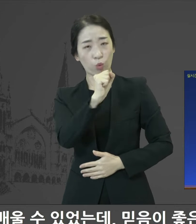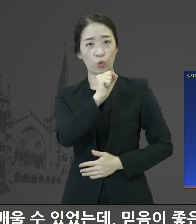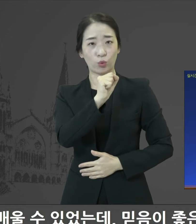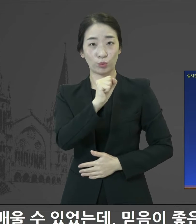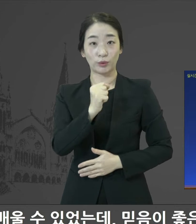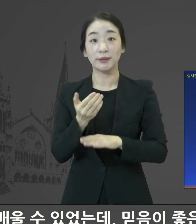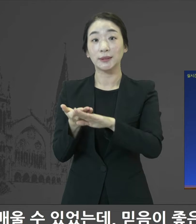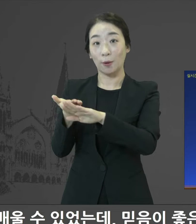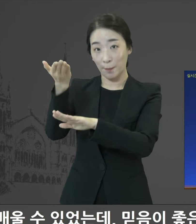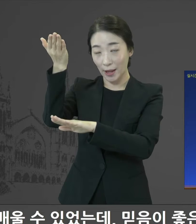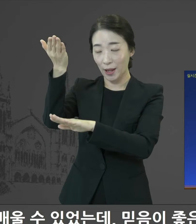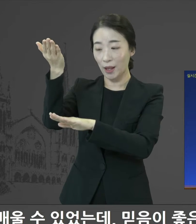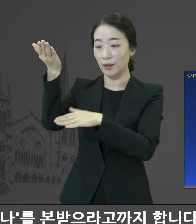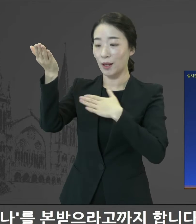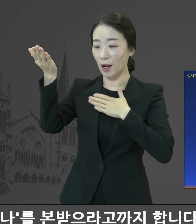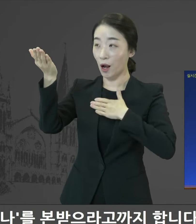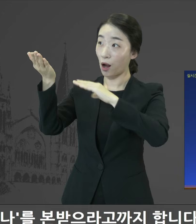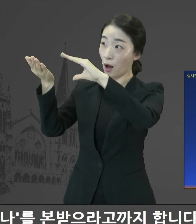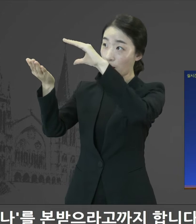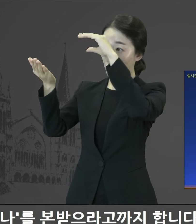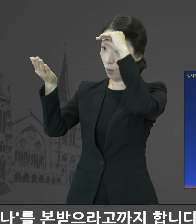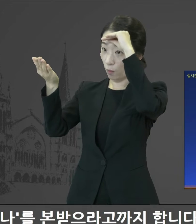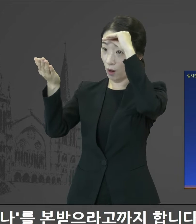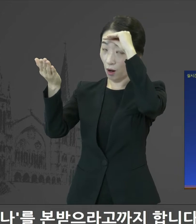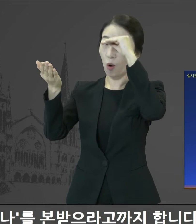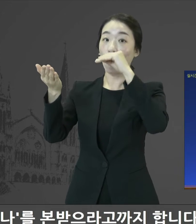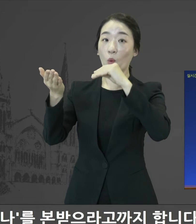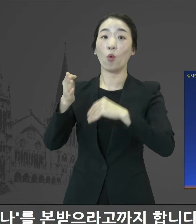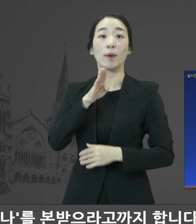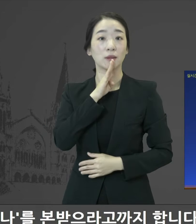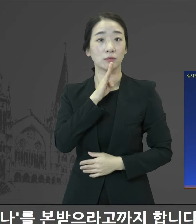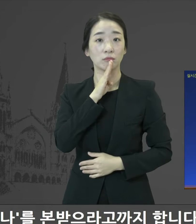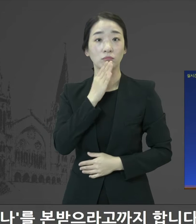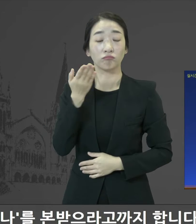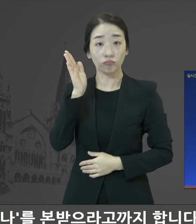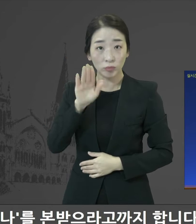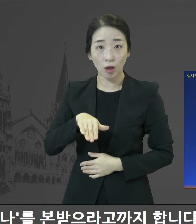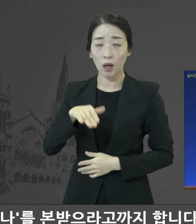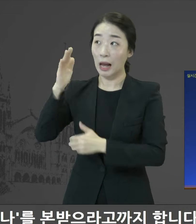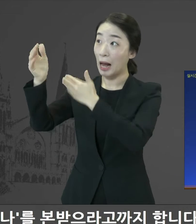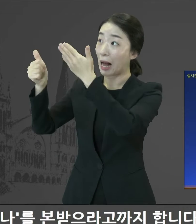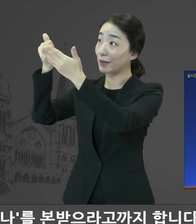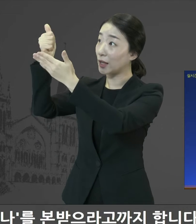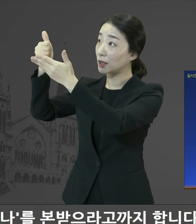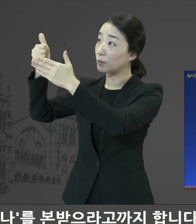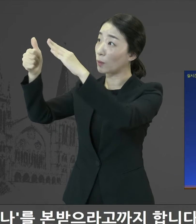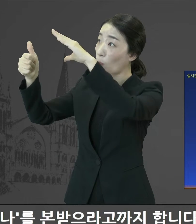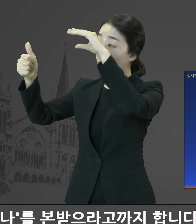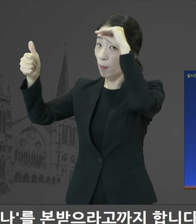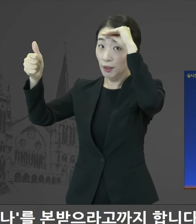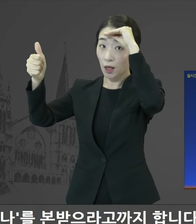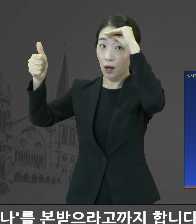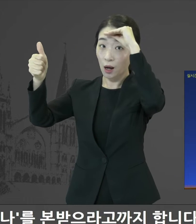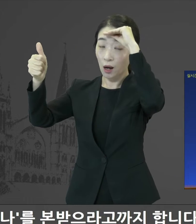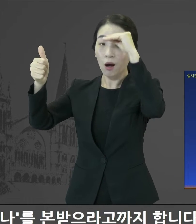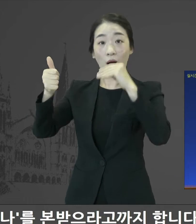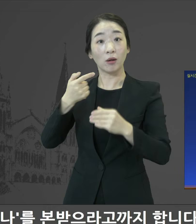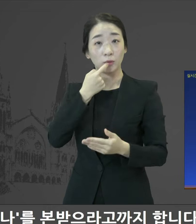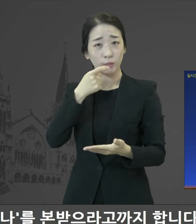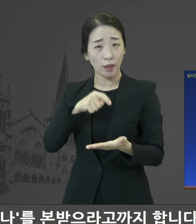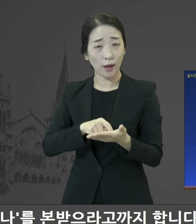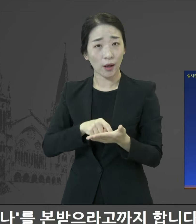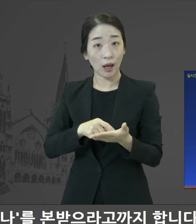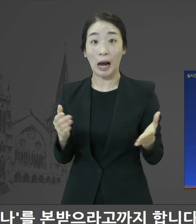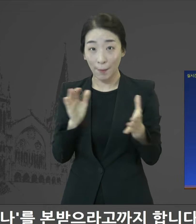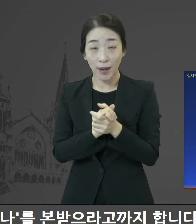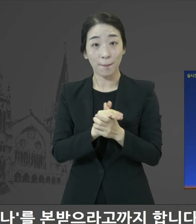우리에게 친숙한 용어인데, 하나님을 본받으라, 여러분 어떻게 들리십니까? 하나님을 본받으라, 쉽게